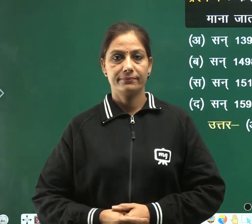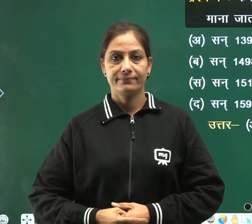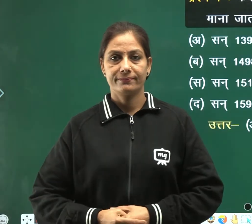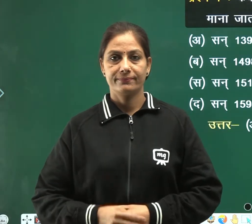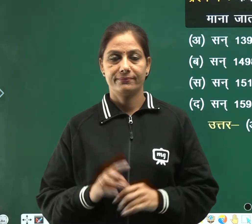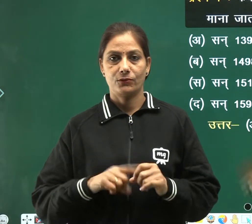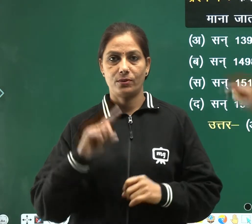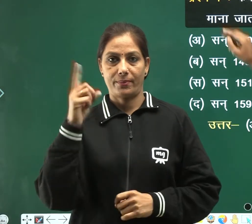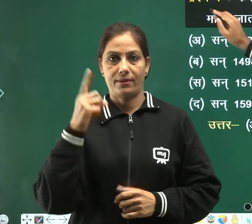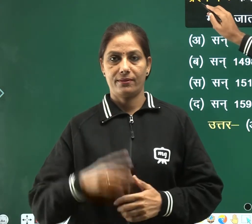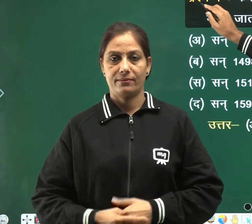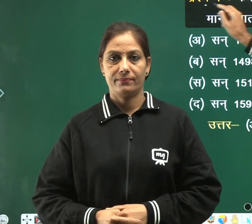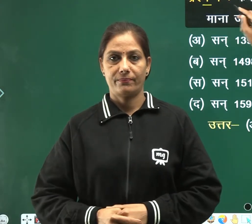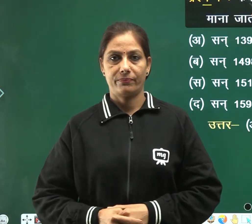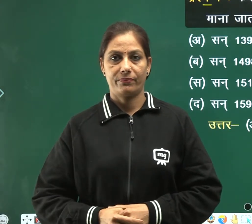प्रश्न 1,